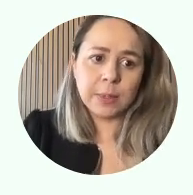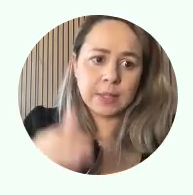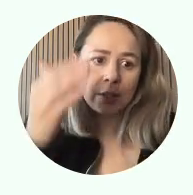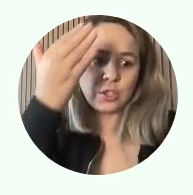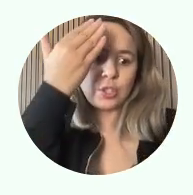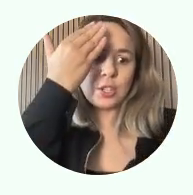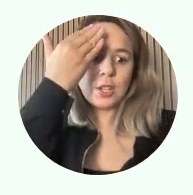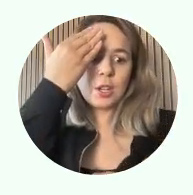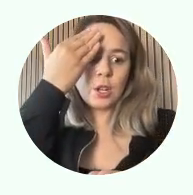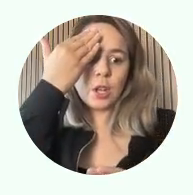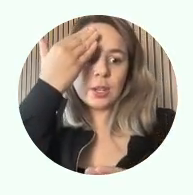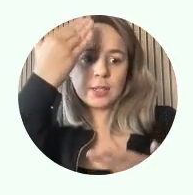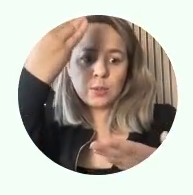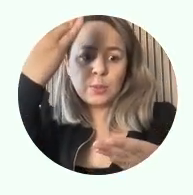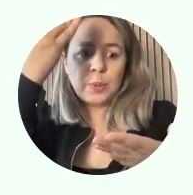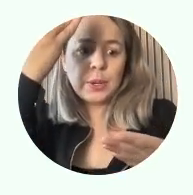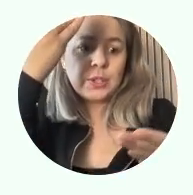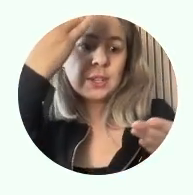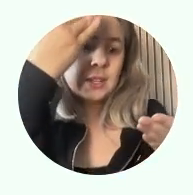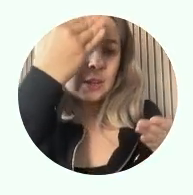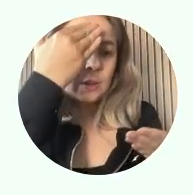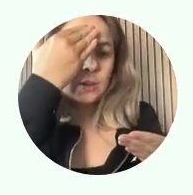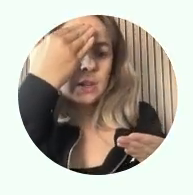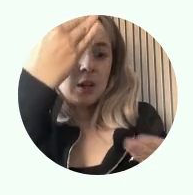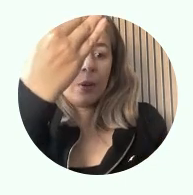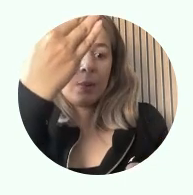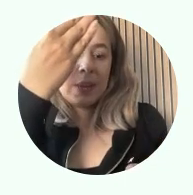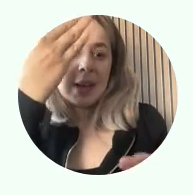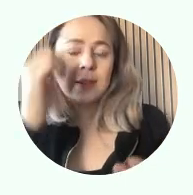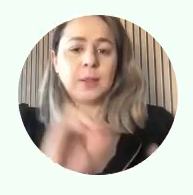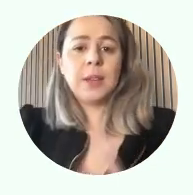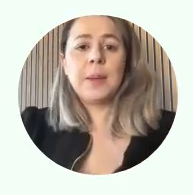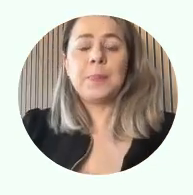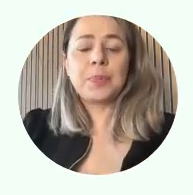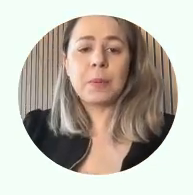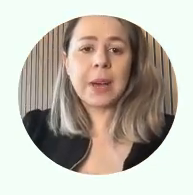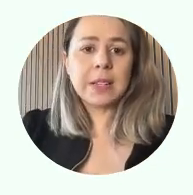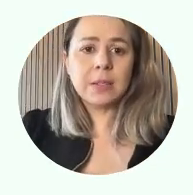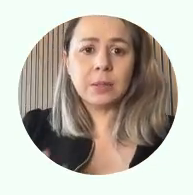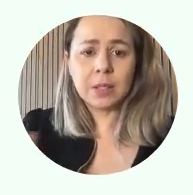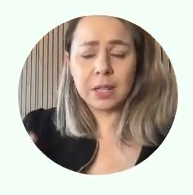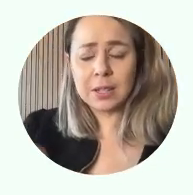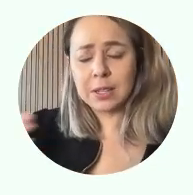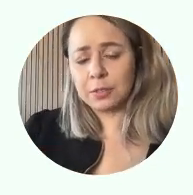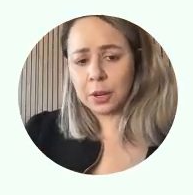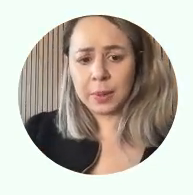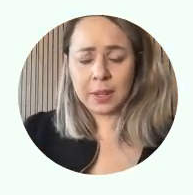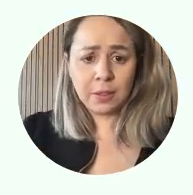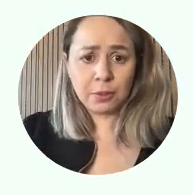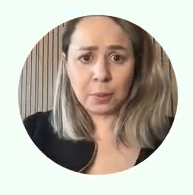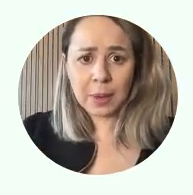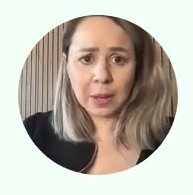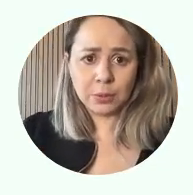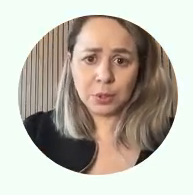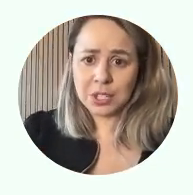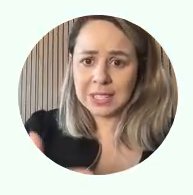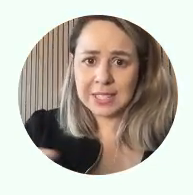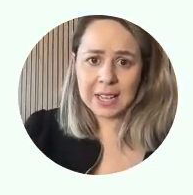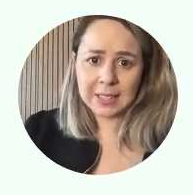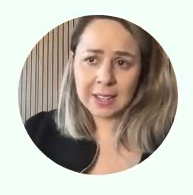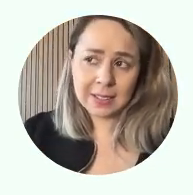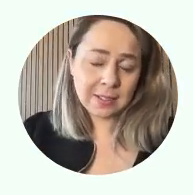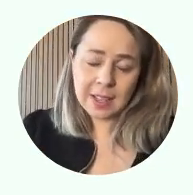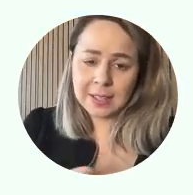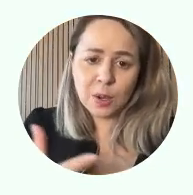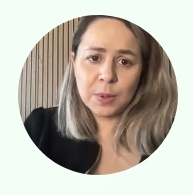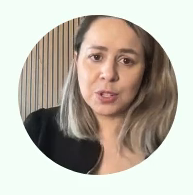da Libras, que a gente coloca esse suporte aqui, ó. Obrigado. Mas na nossa forma informal de